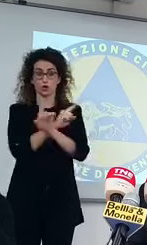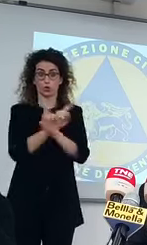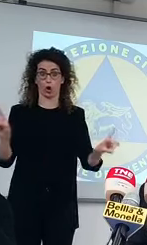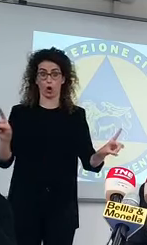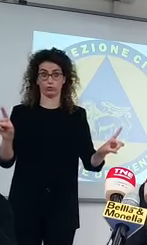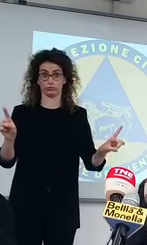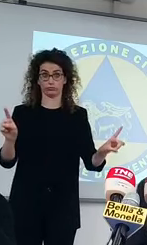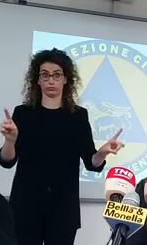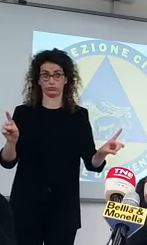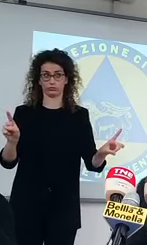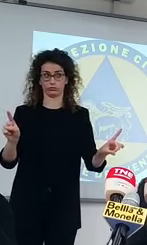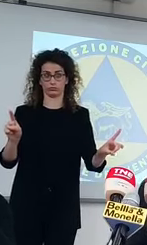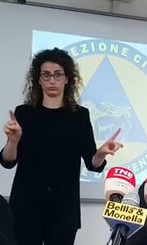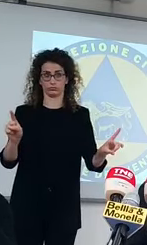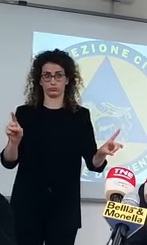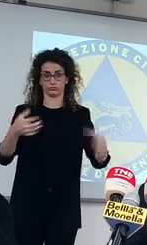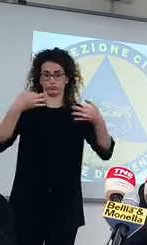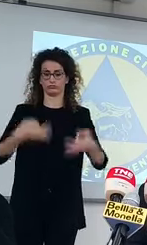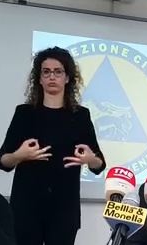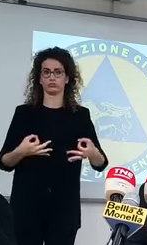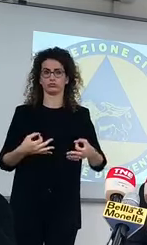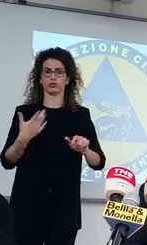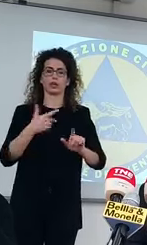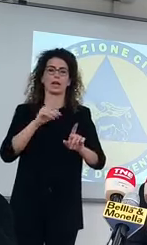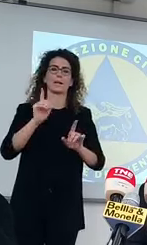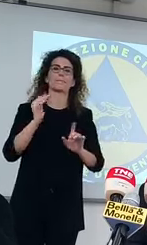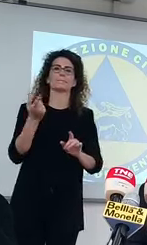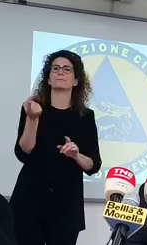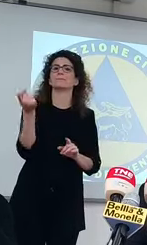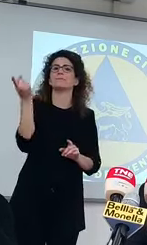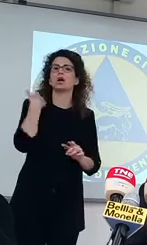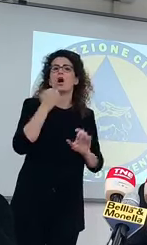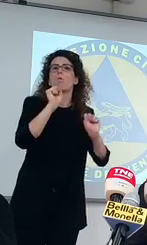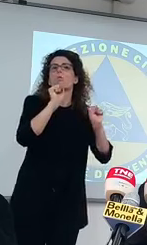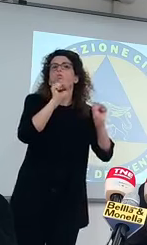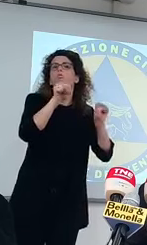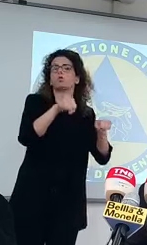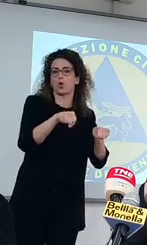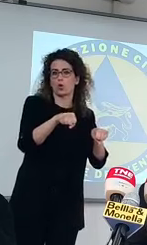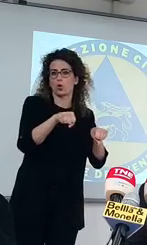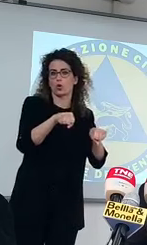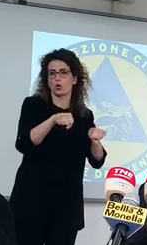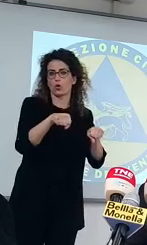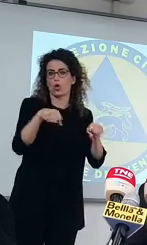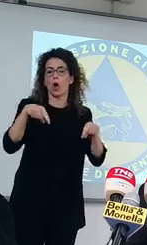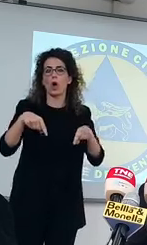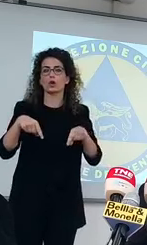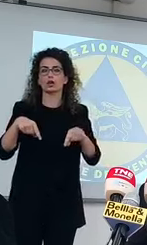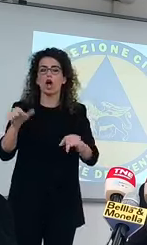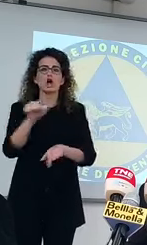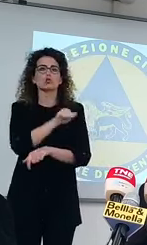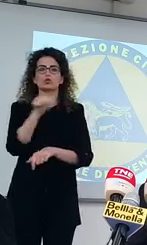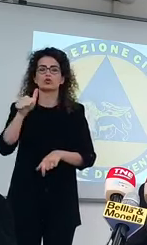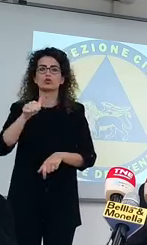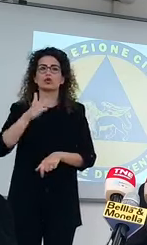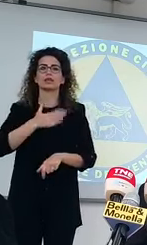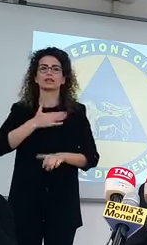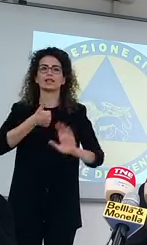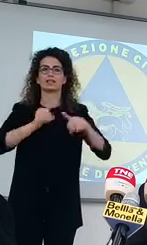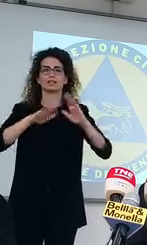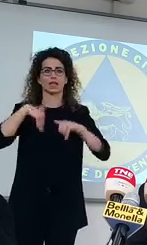cioè non c'è più la possibilità. Adesso lo fai sopra solo sopra i 60